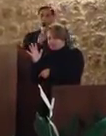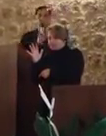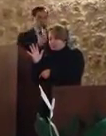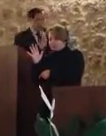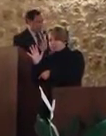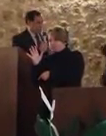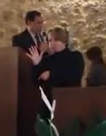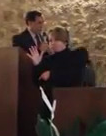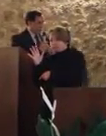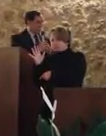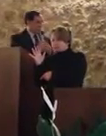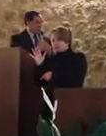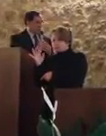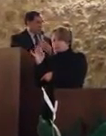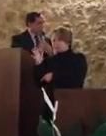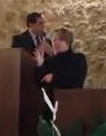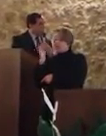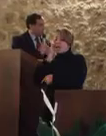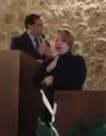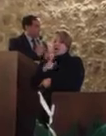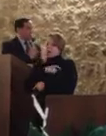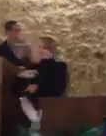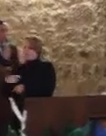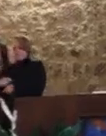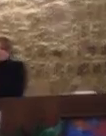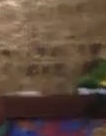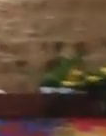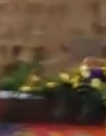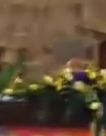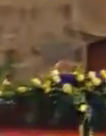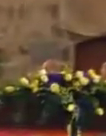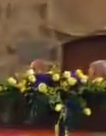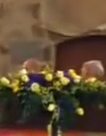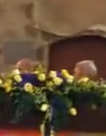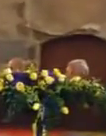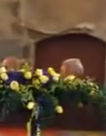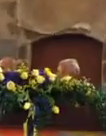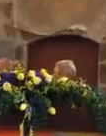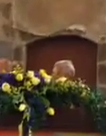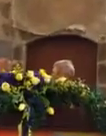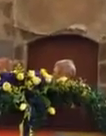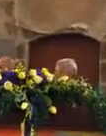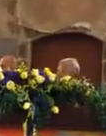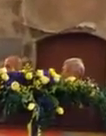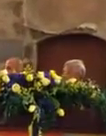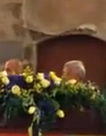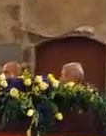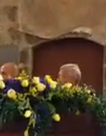vengono, caro sindaco, inseriti nei programmi scolastici,